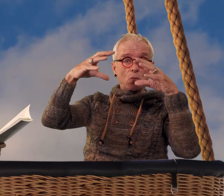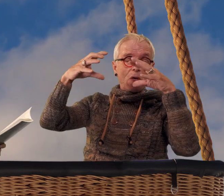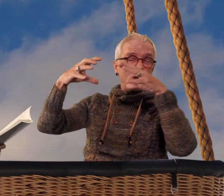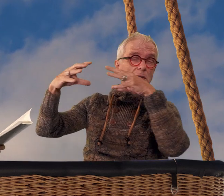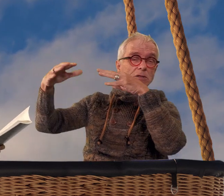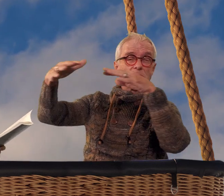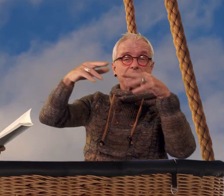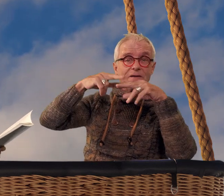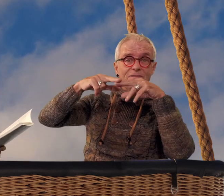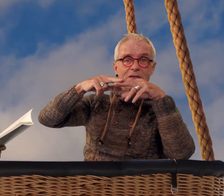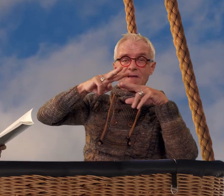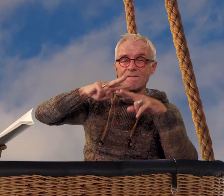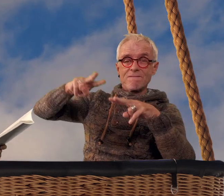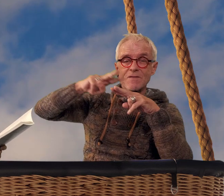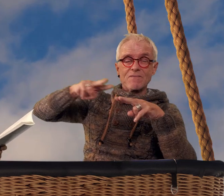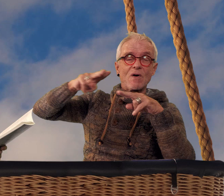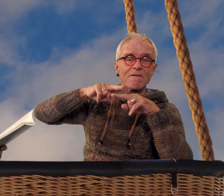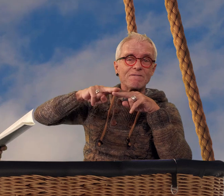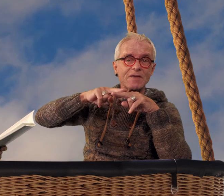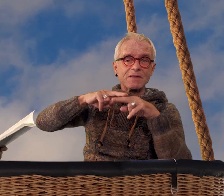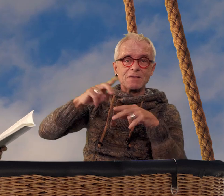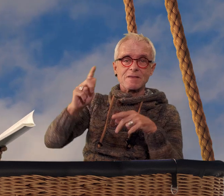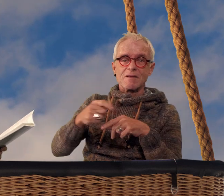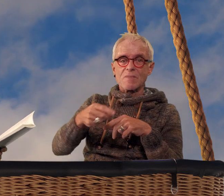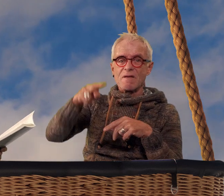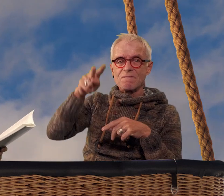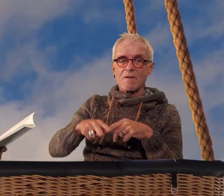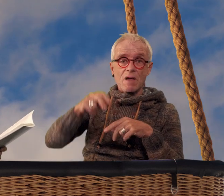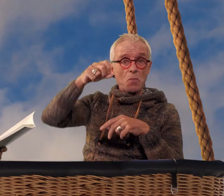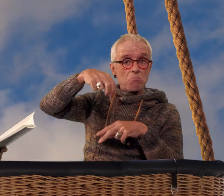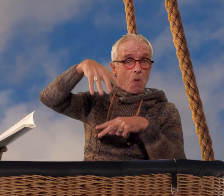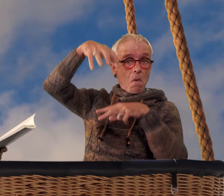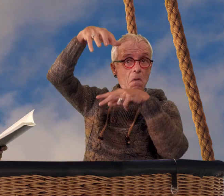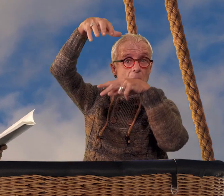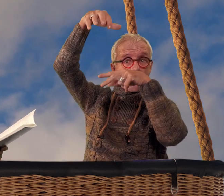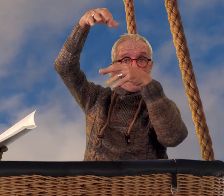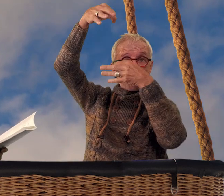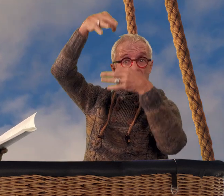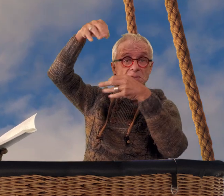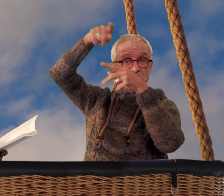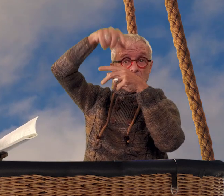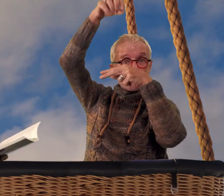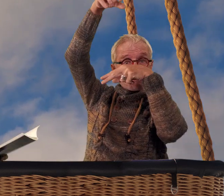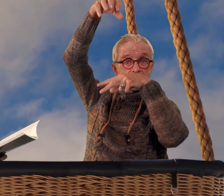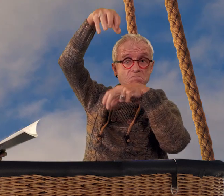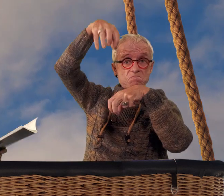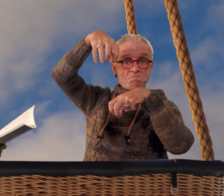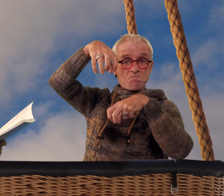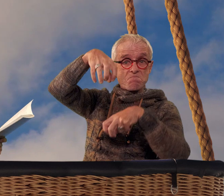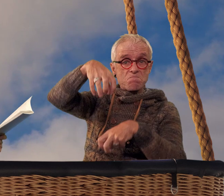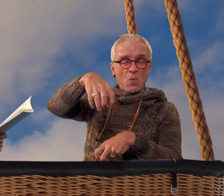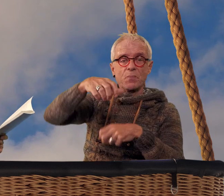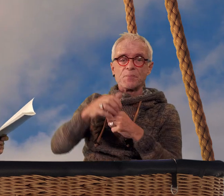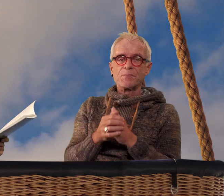n'animait l'atmosphère. Par un temps pareil, on pouvait redescendre à l'endroit même qu'on avait quitté. J